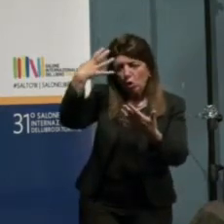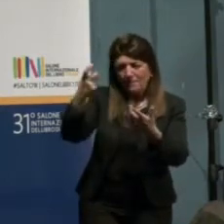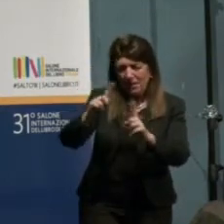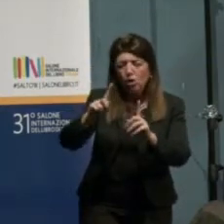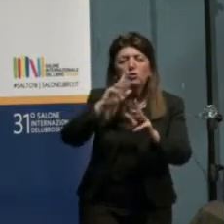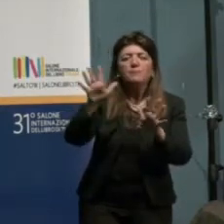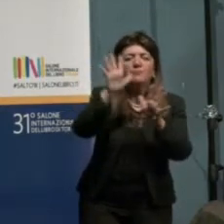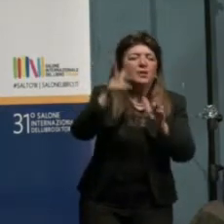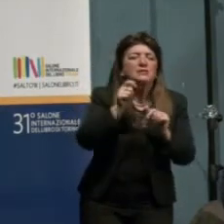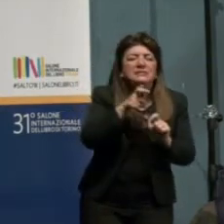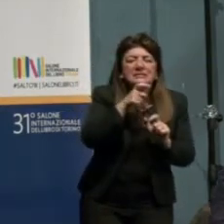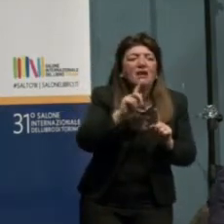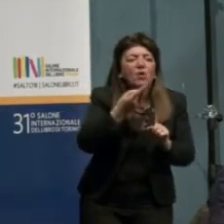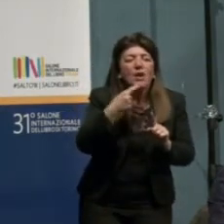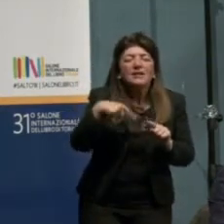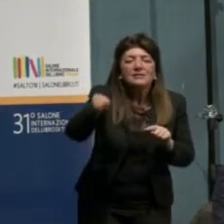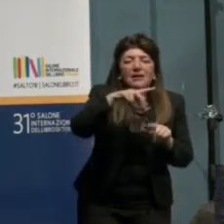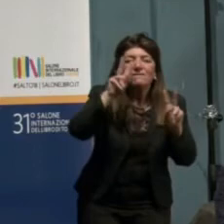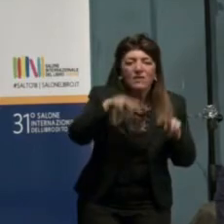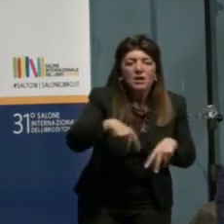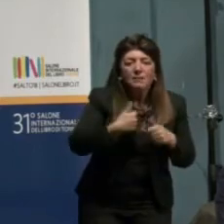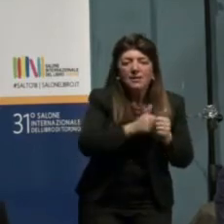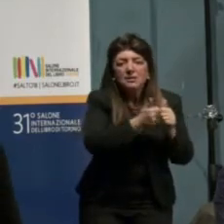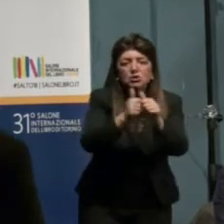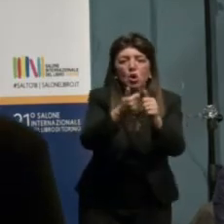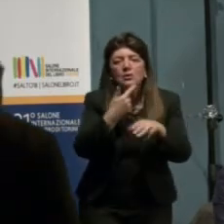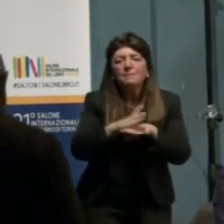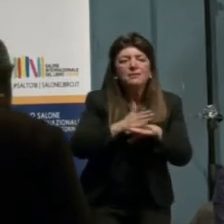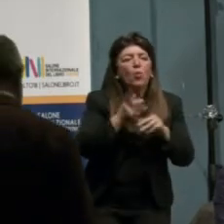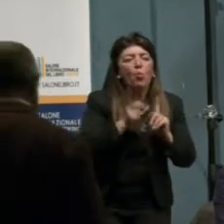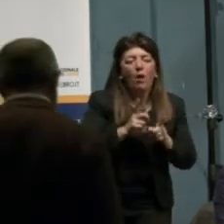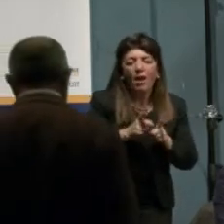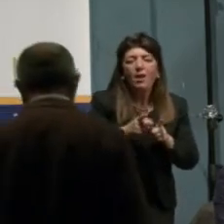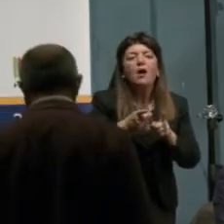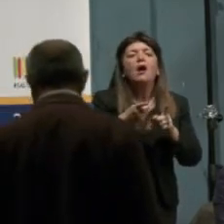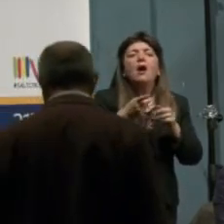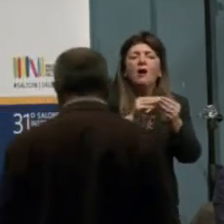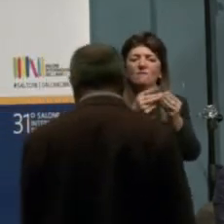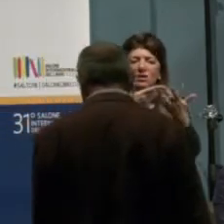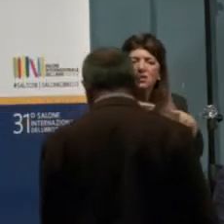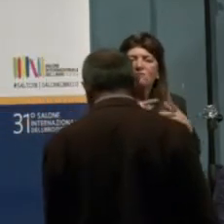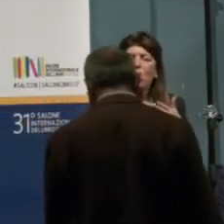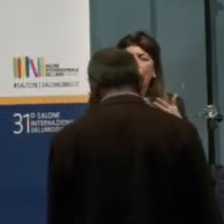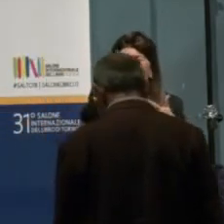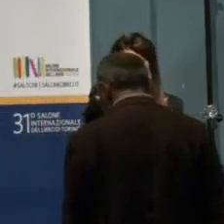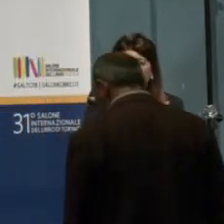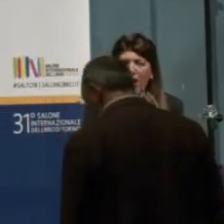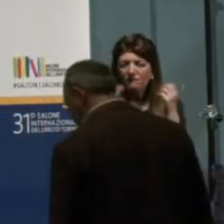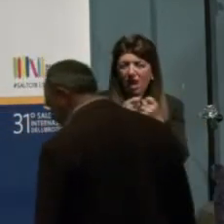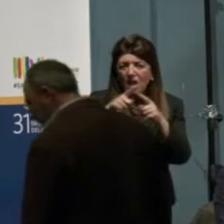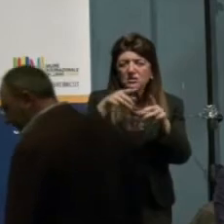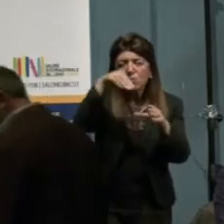esser se volete veramente fare scorta mediatica creare su pagine facebook e